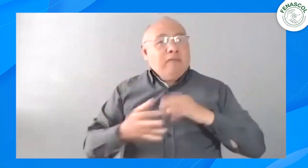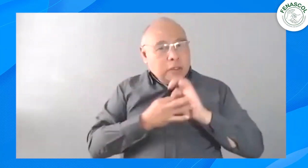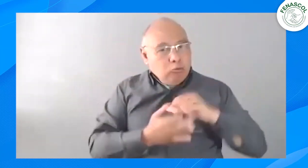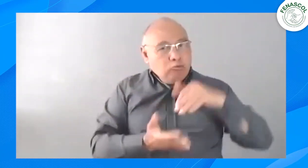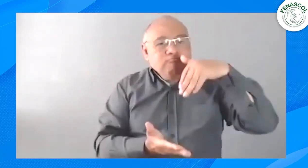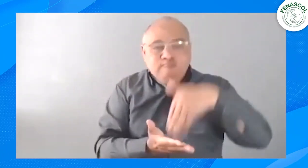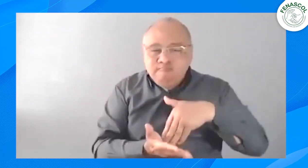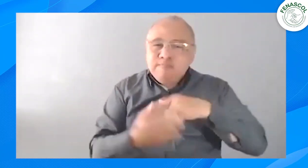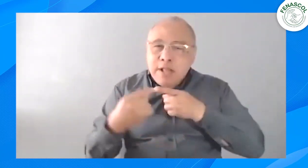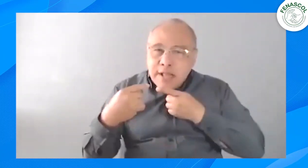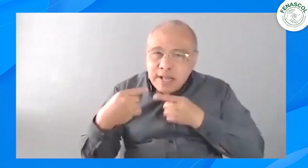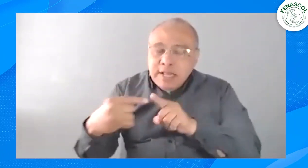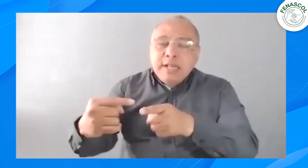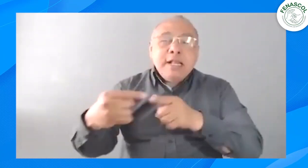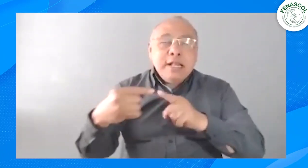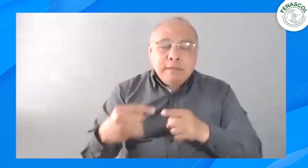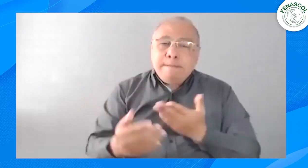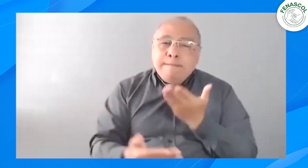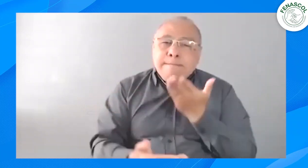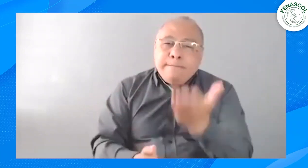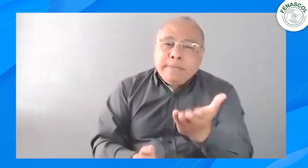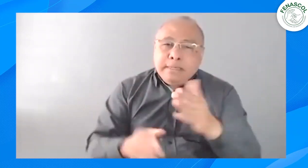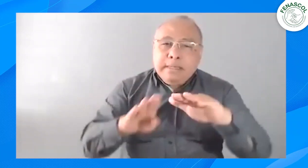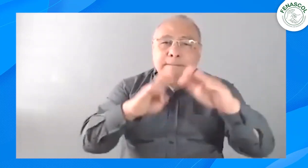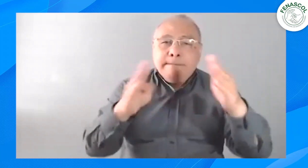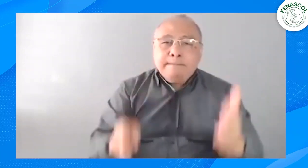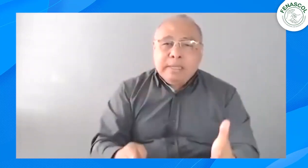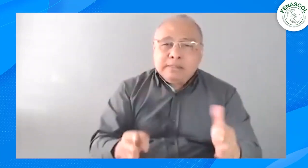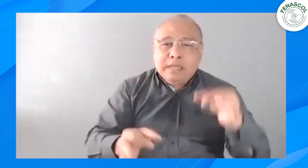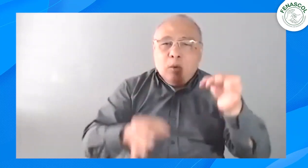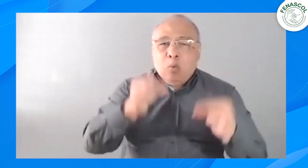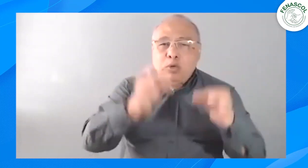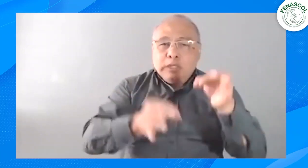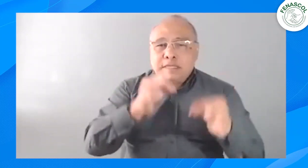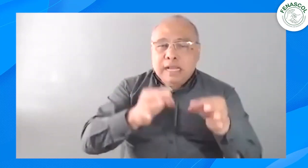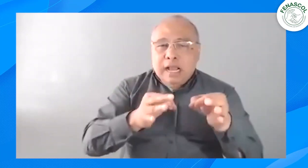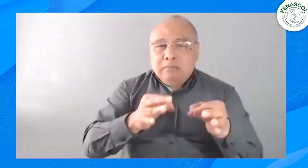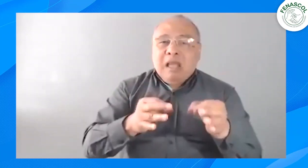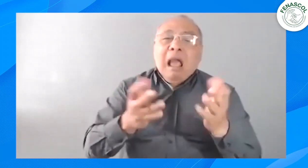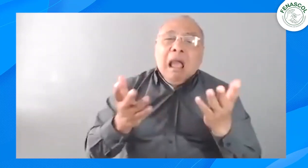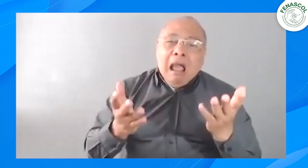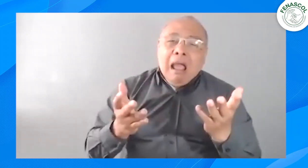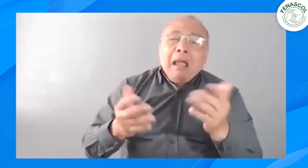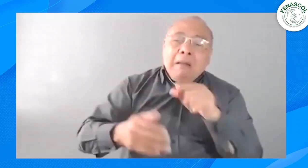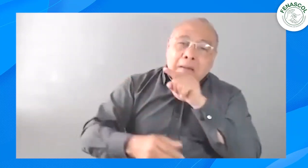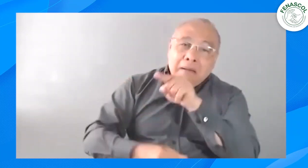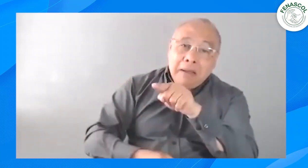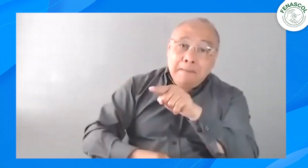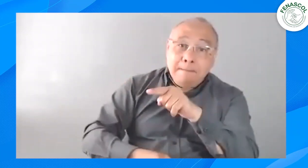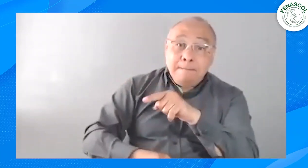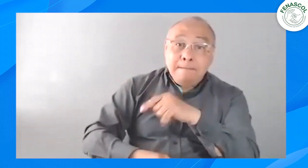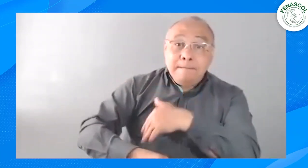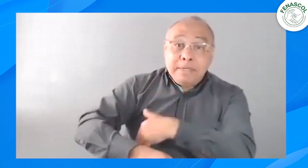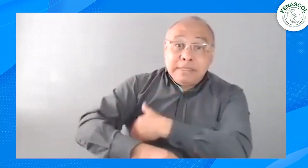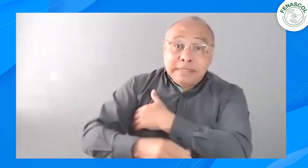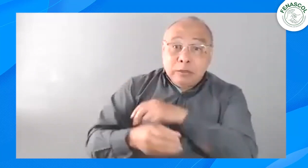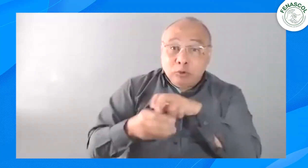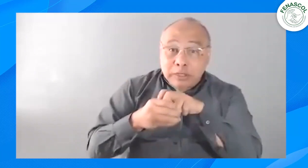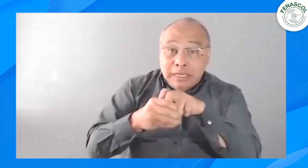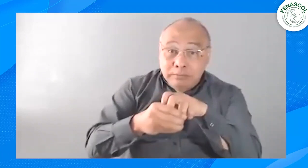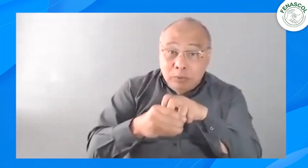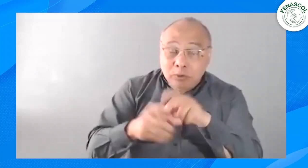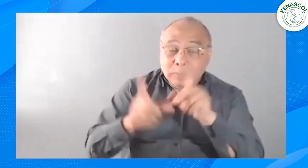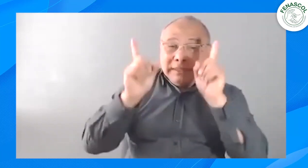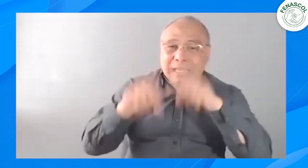acto administrativo se derogará o se cambiara esa parte del articulado sin embargo ellos no lo quieren hacer porque tienen